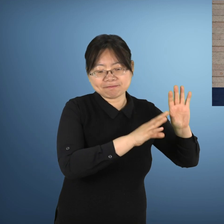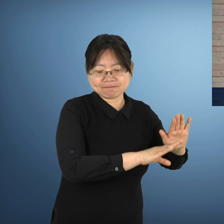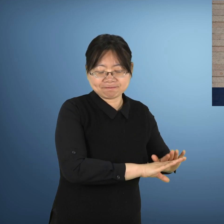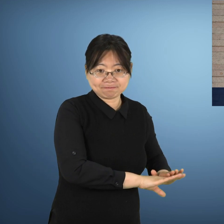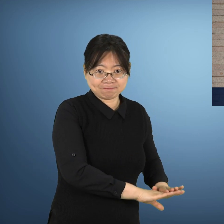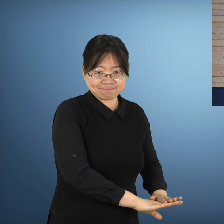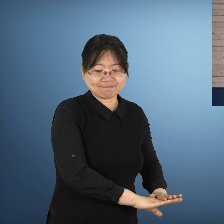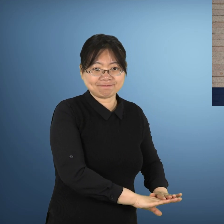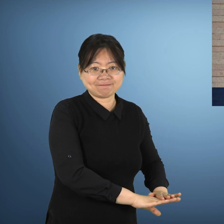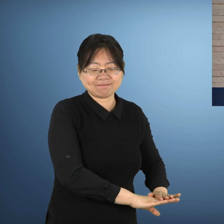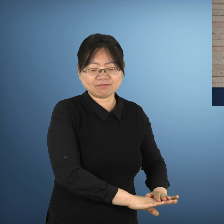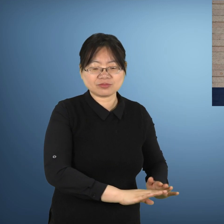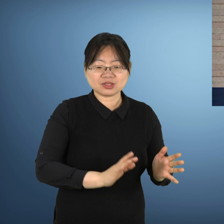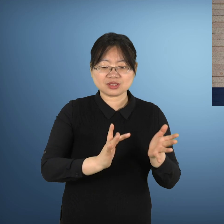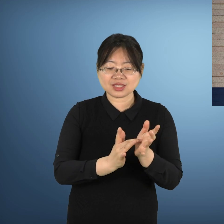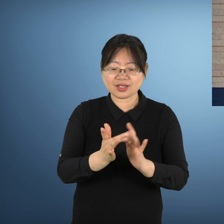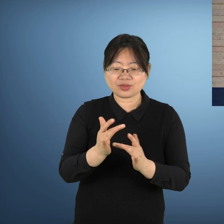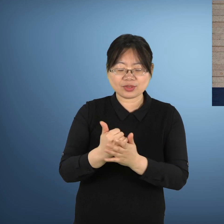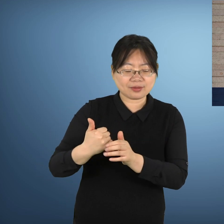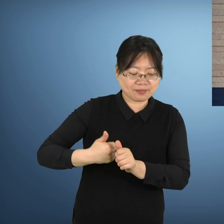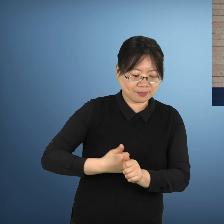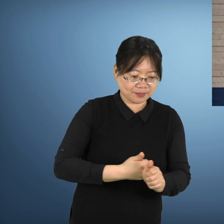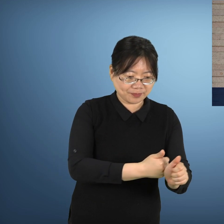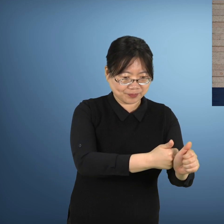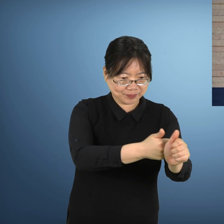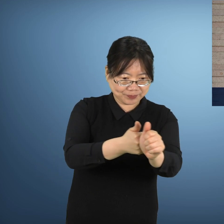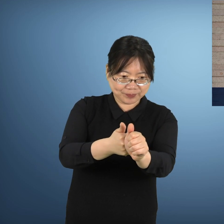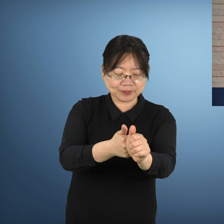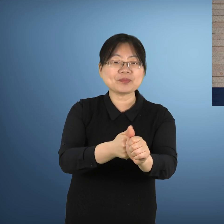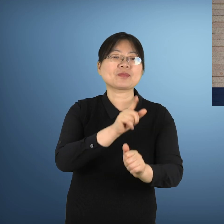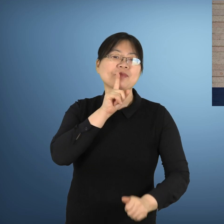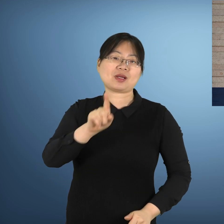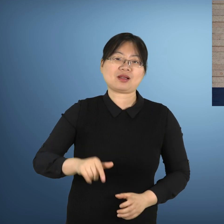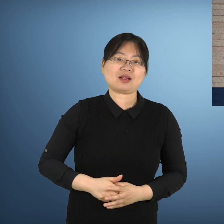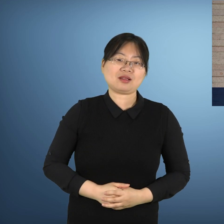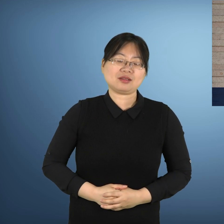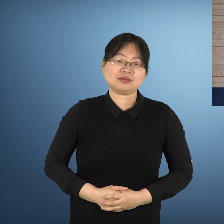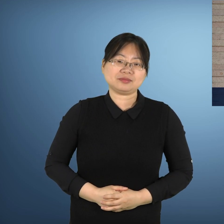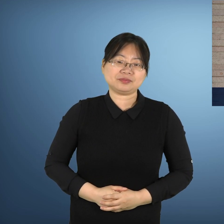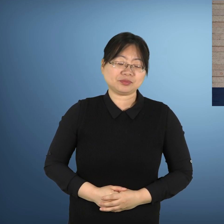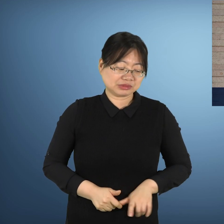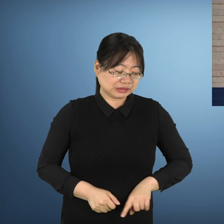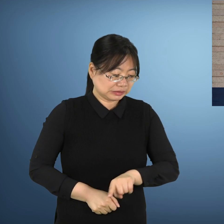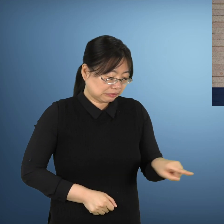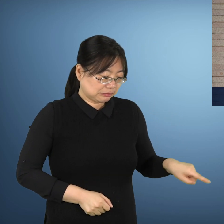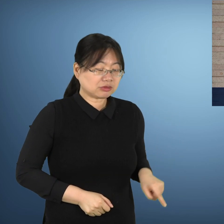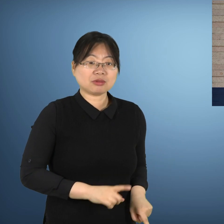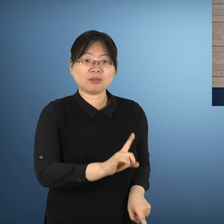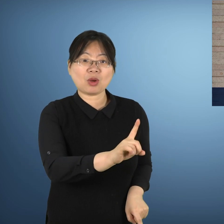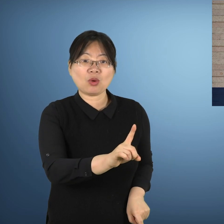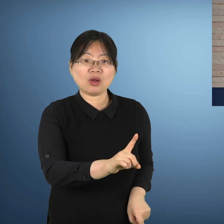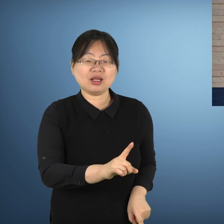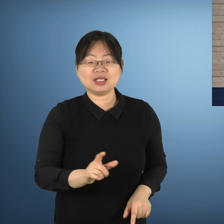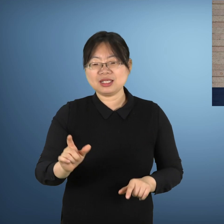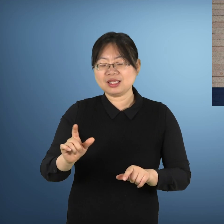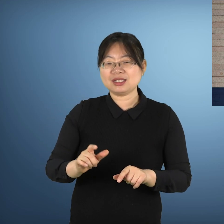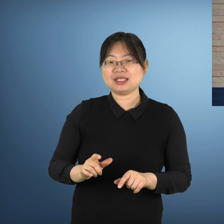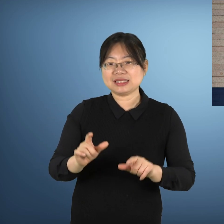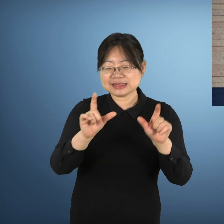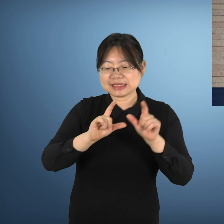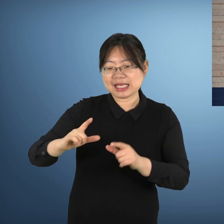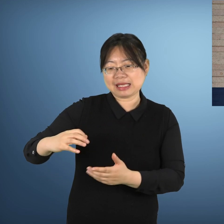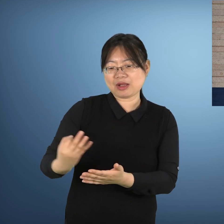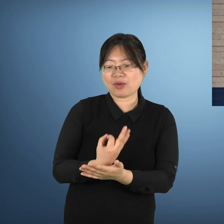버려두고 예수님을 쫓았다 그랬어요. 그럼 이것들은 뭘 얘기하는 걸까요? 그의 생업의